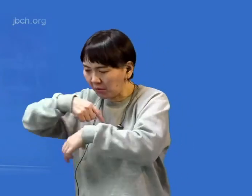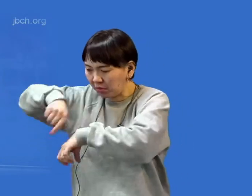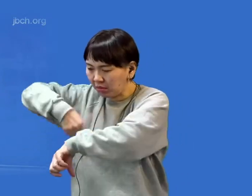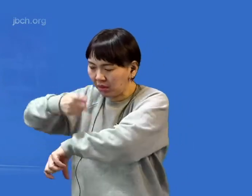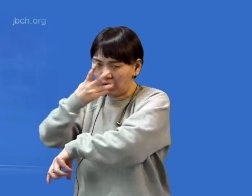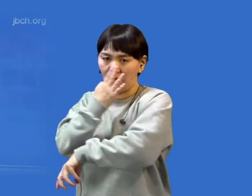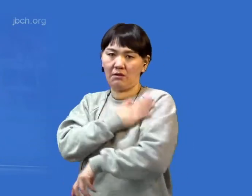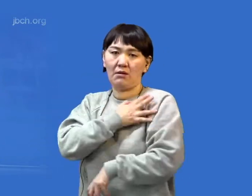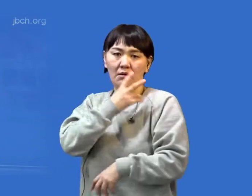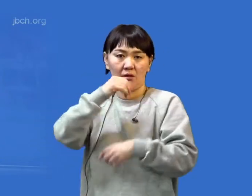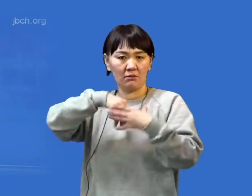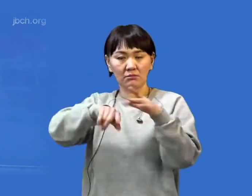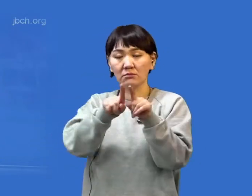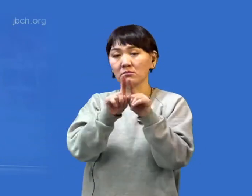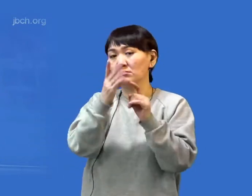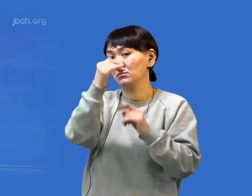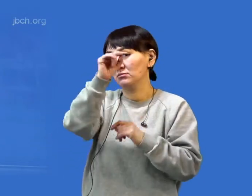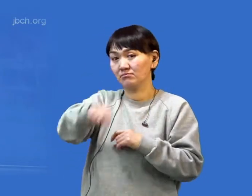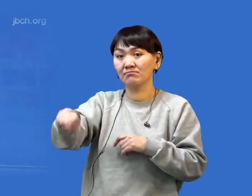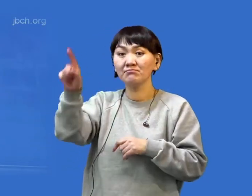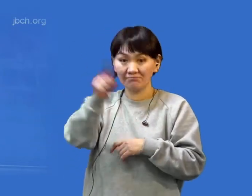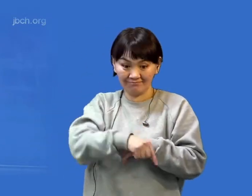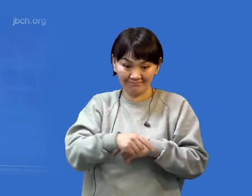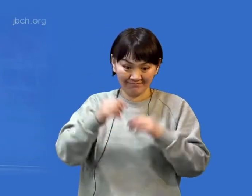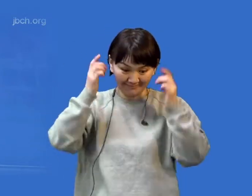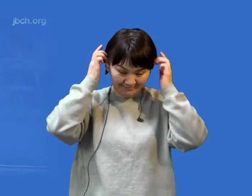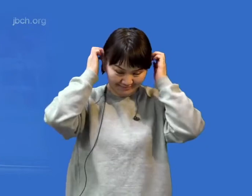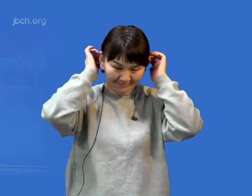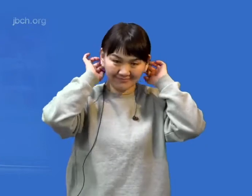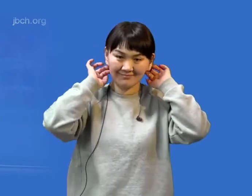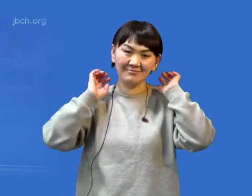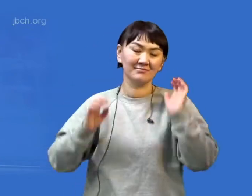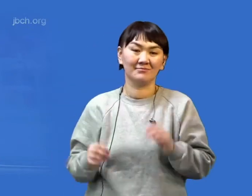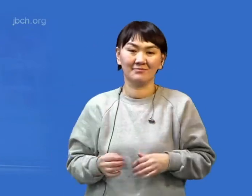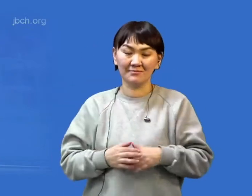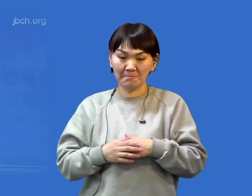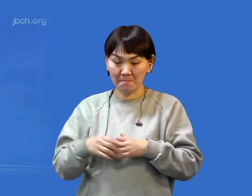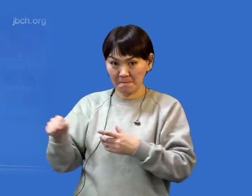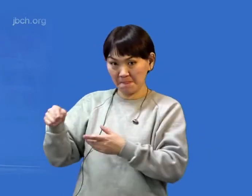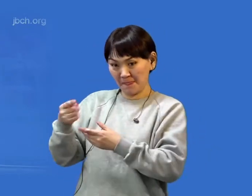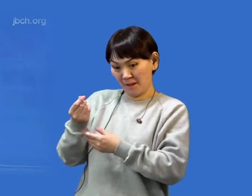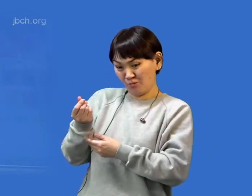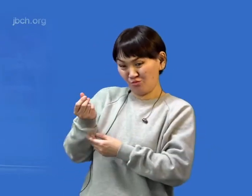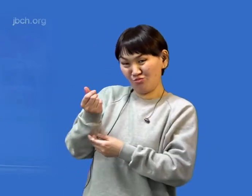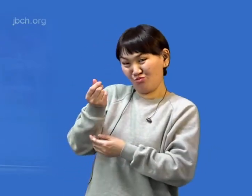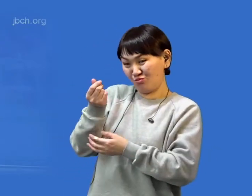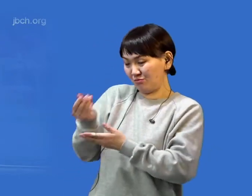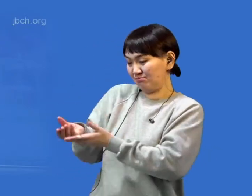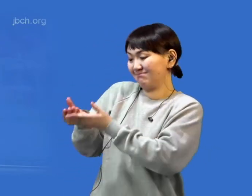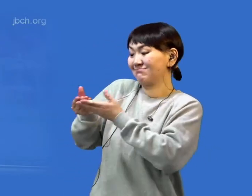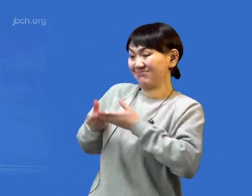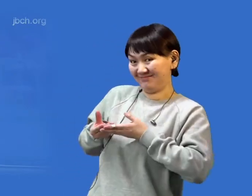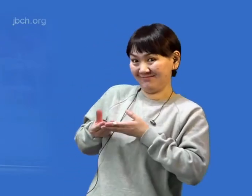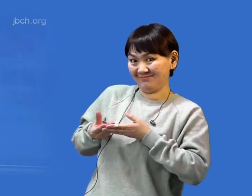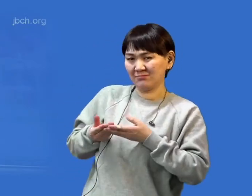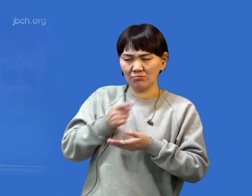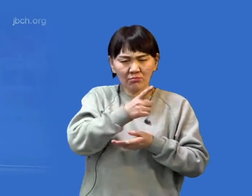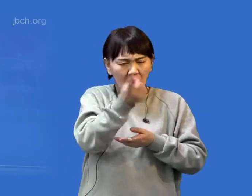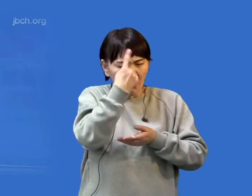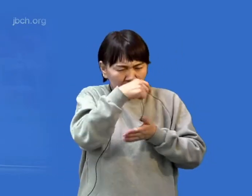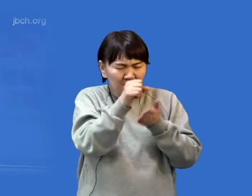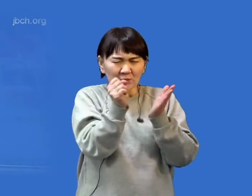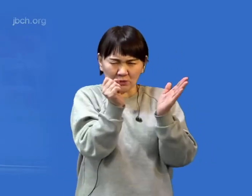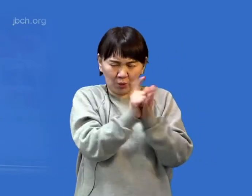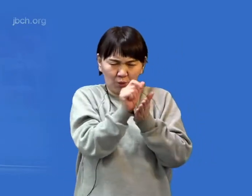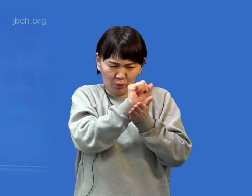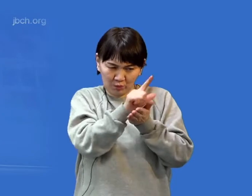Өөрт нь тийм ээ тедэн төгрөг өгсөн чинь хамгийн үнэтэй зүйлдээ хэрэгэл гэж хэлвэл түүнийг маш